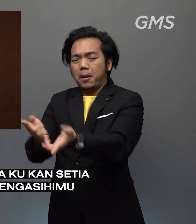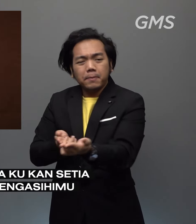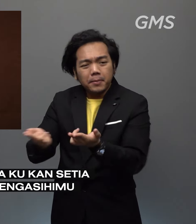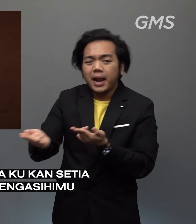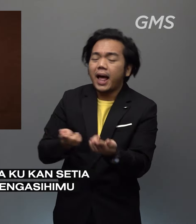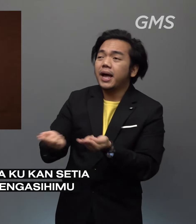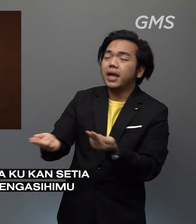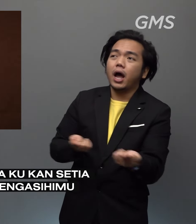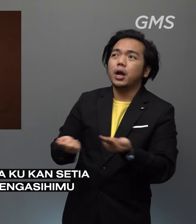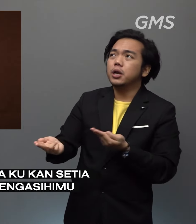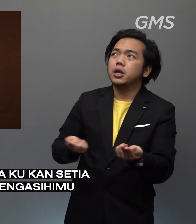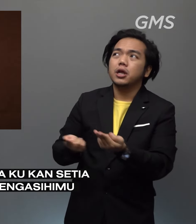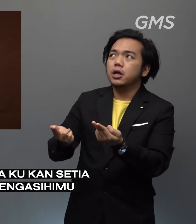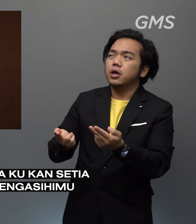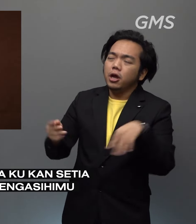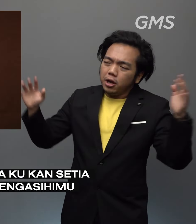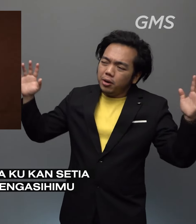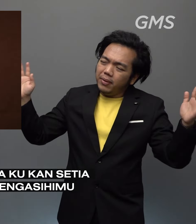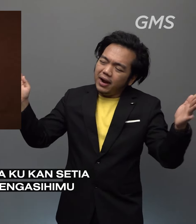melayani,